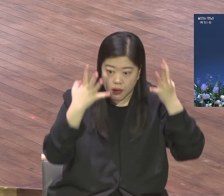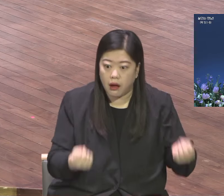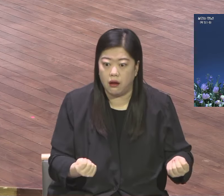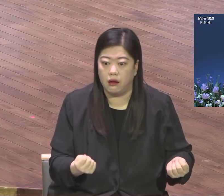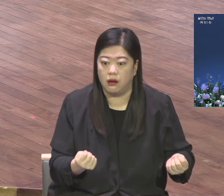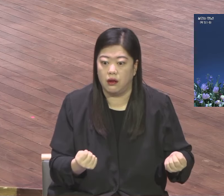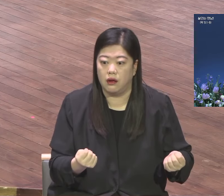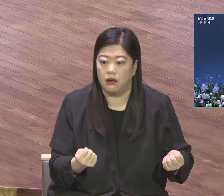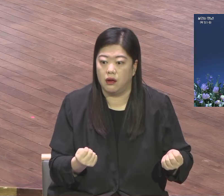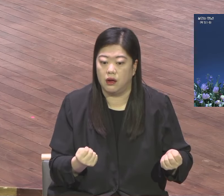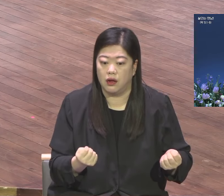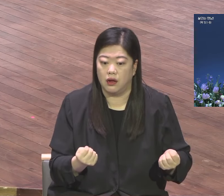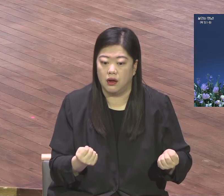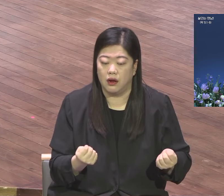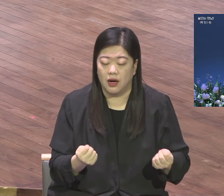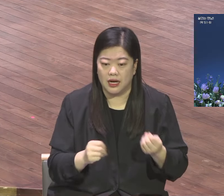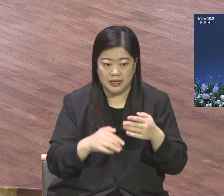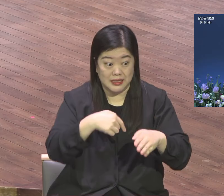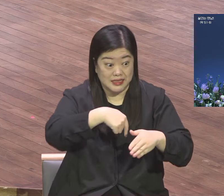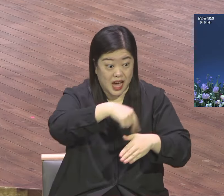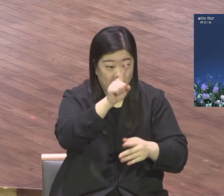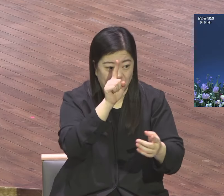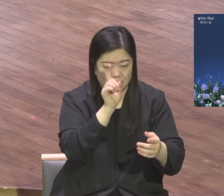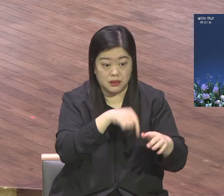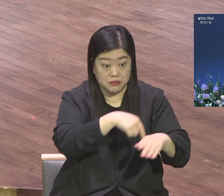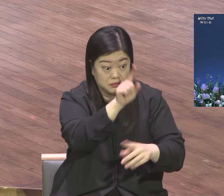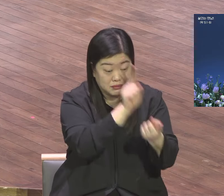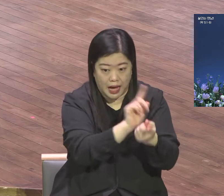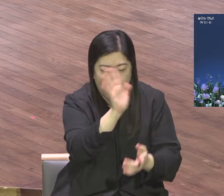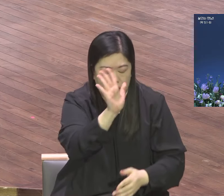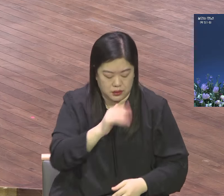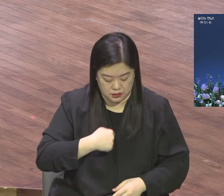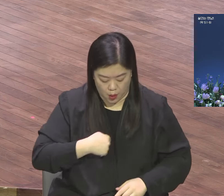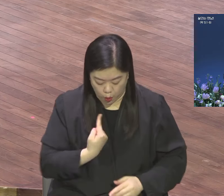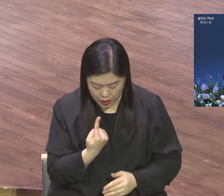나홀로 문화, 사회 부정업, 그러니까